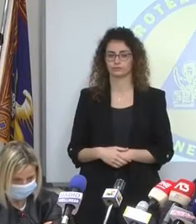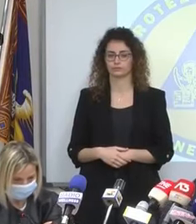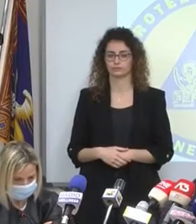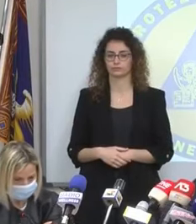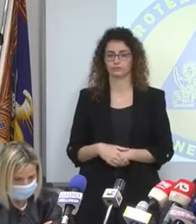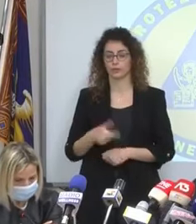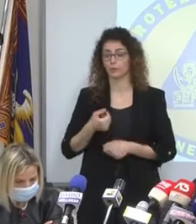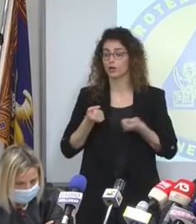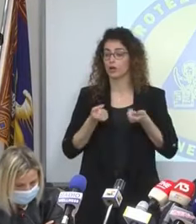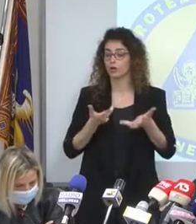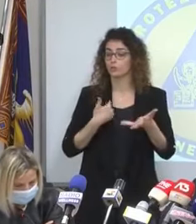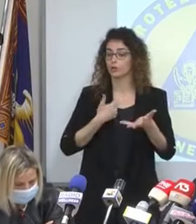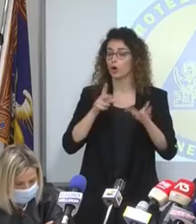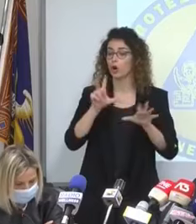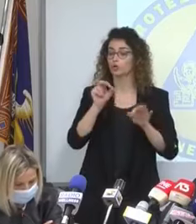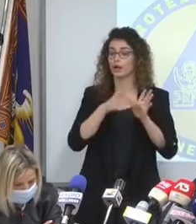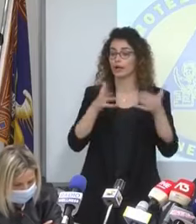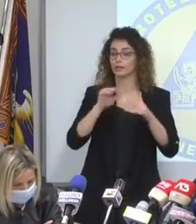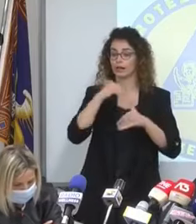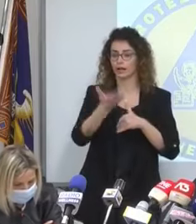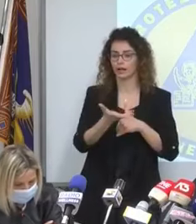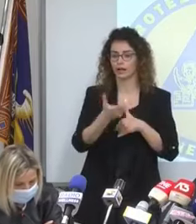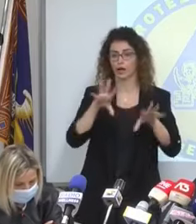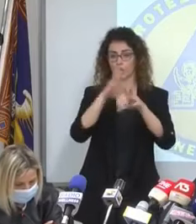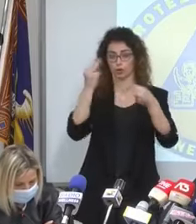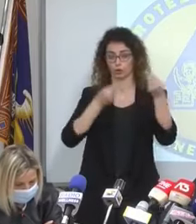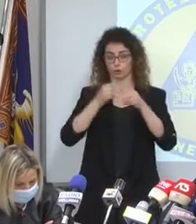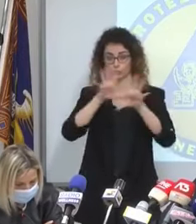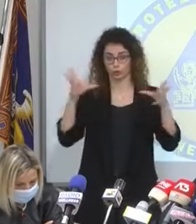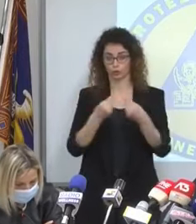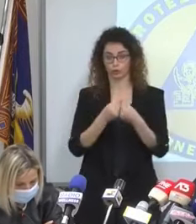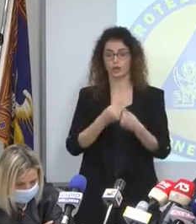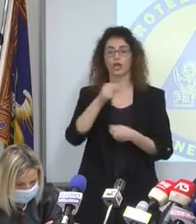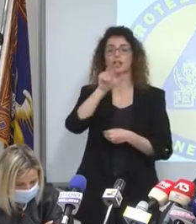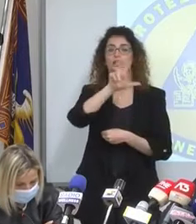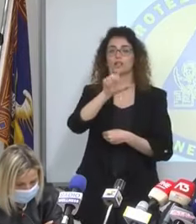2,5%. E poi diamo anche il dato degli over 80. Gli over 80 in totale sono